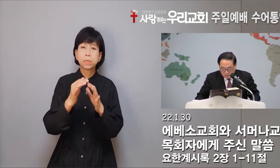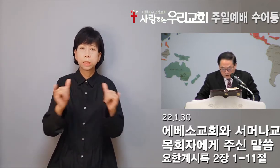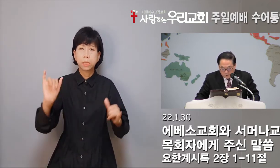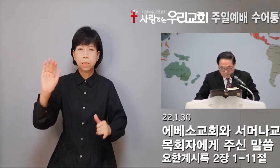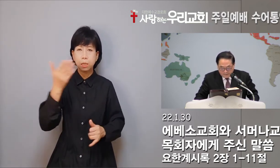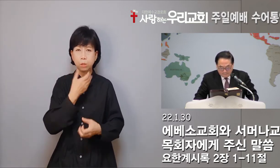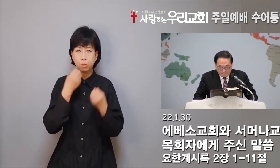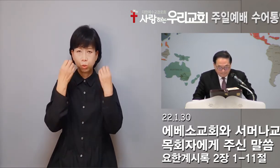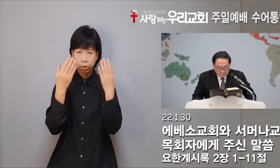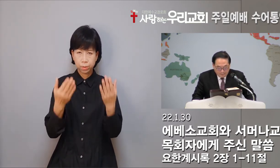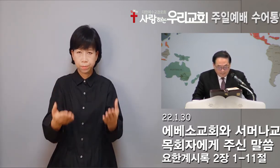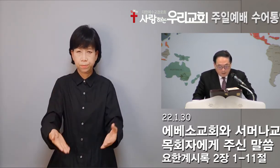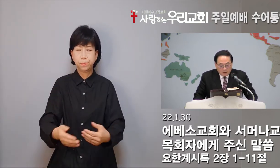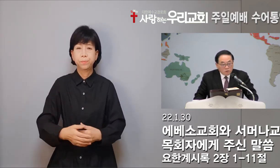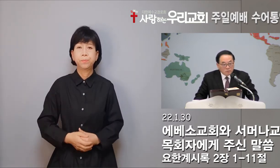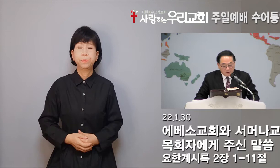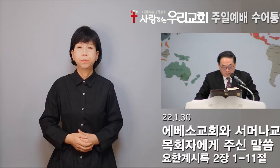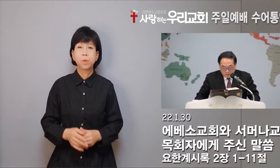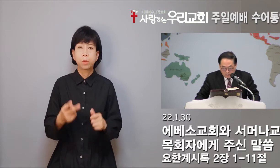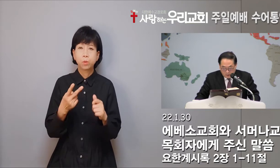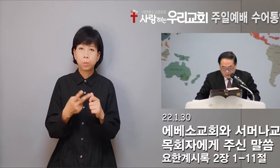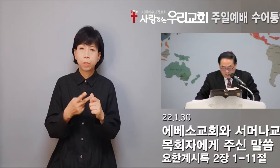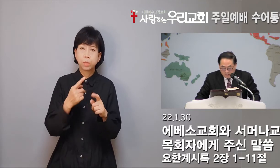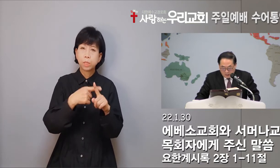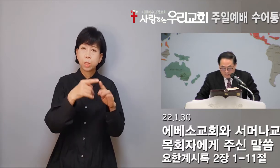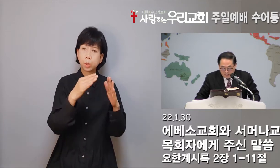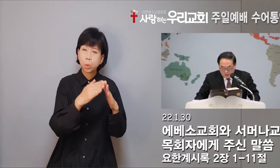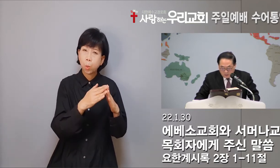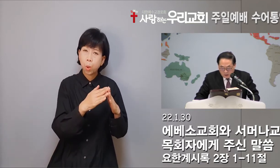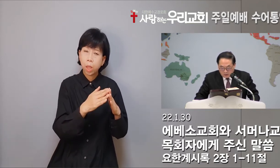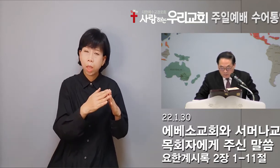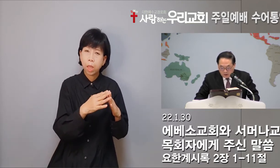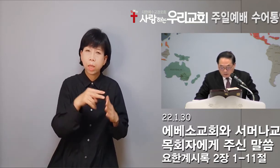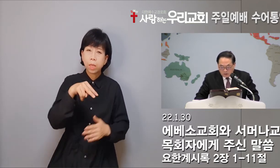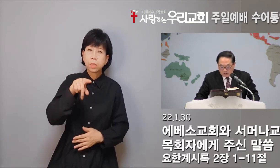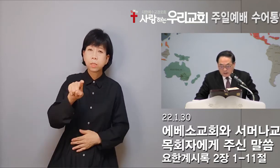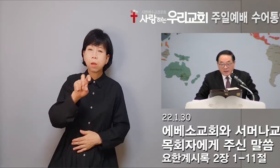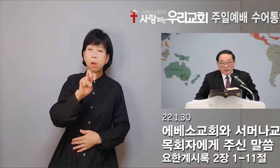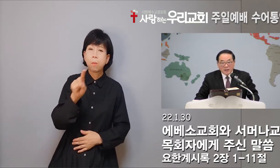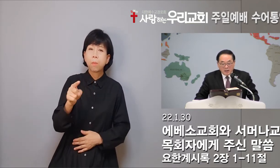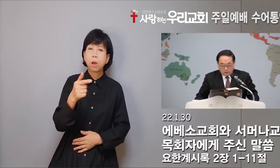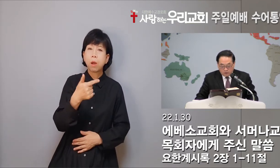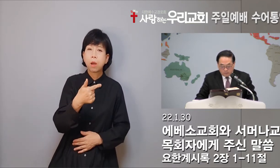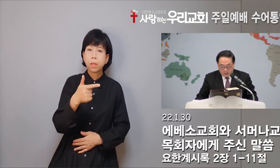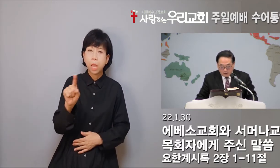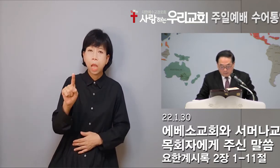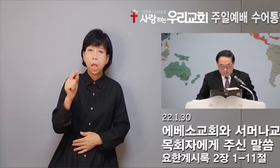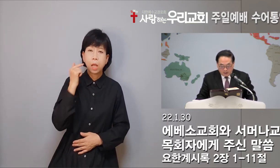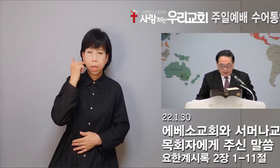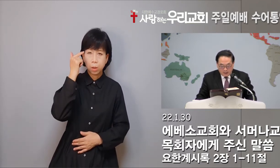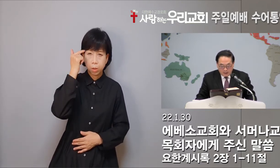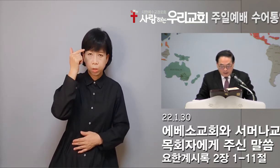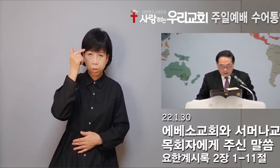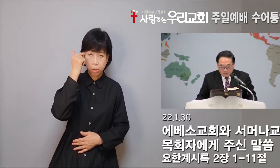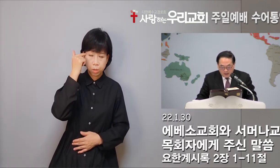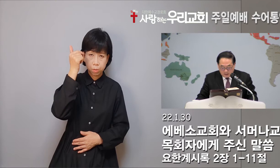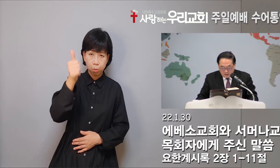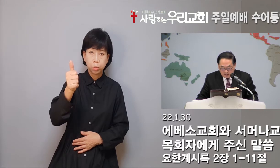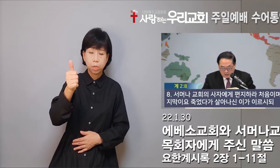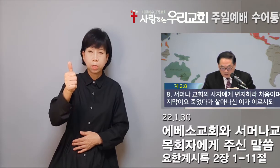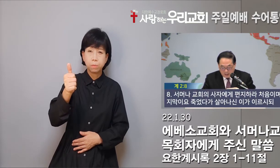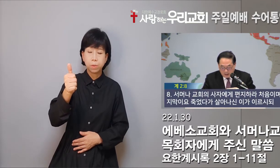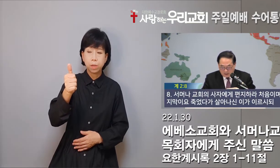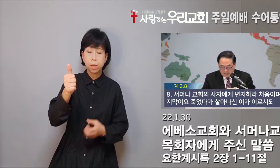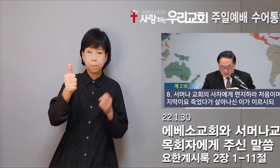이름으로 축복합니다. 두 번째 교회, 박해받는 교회 서문학교회 사자에게 주신 말씀입니다. 2장